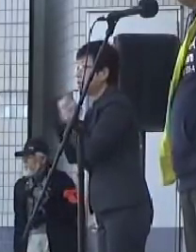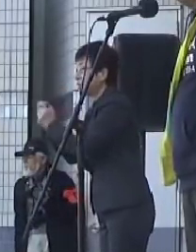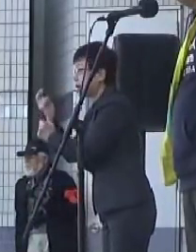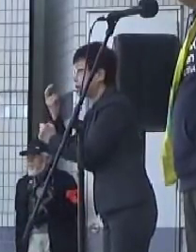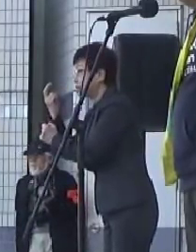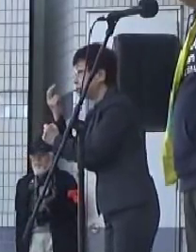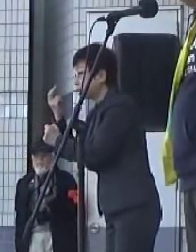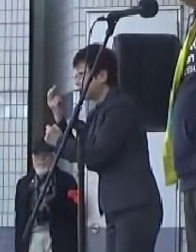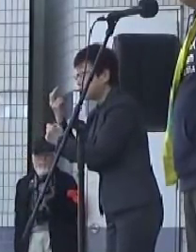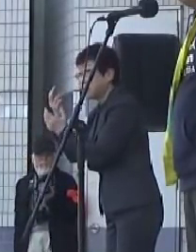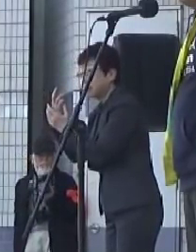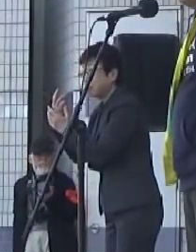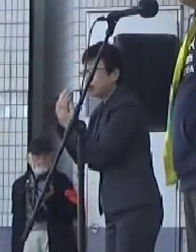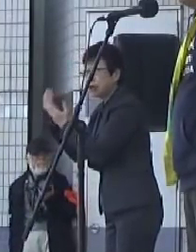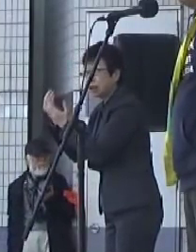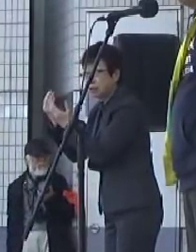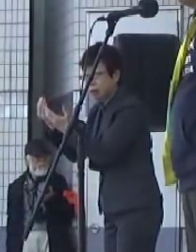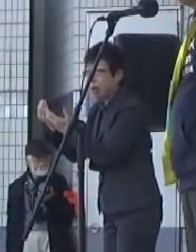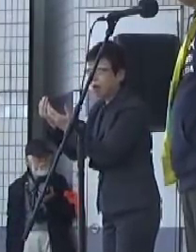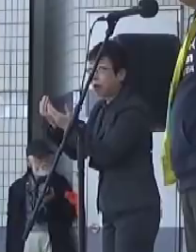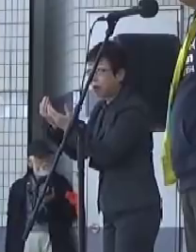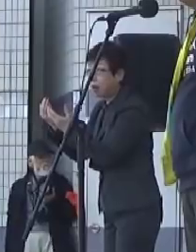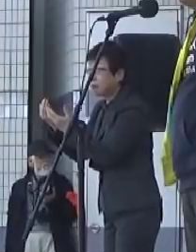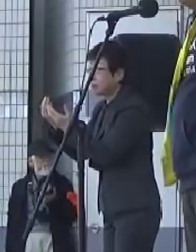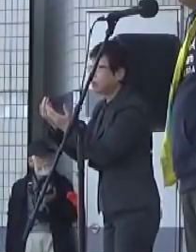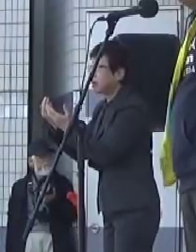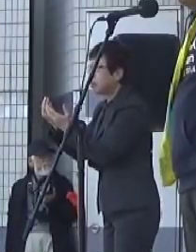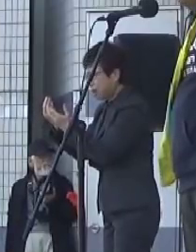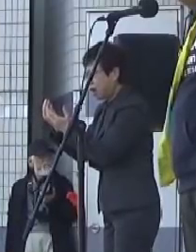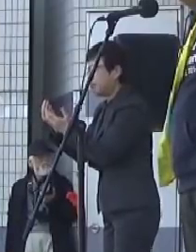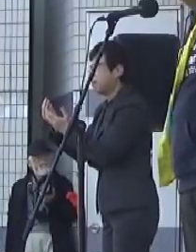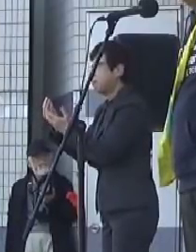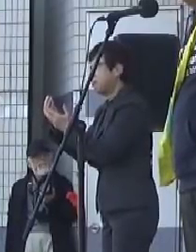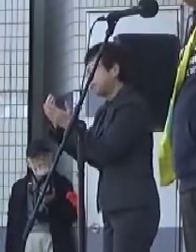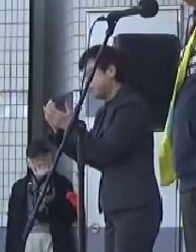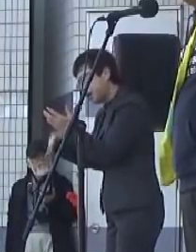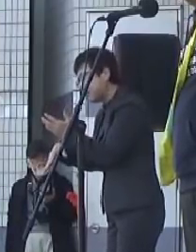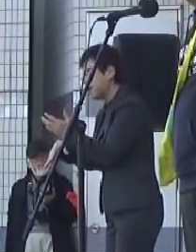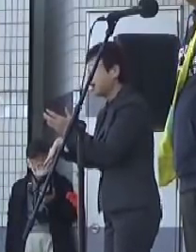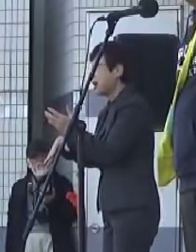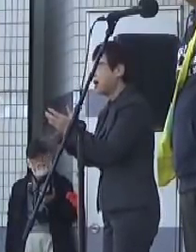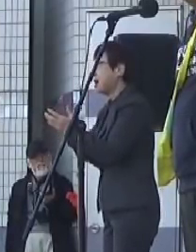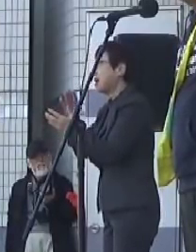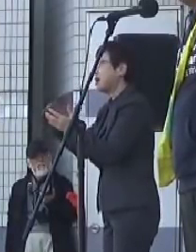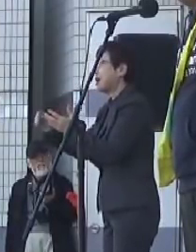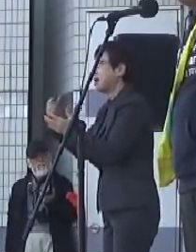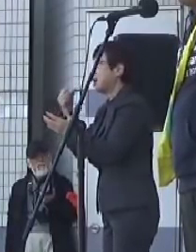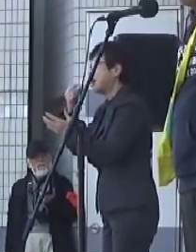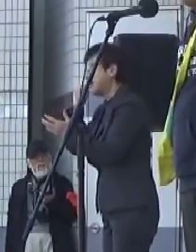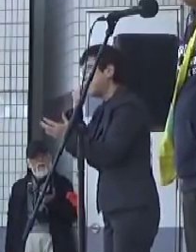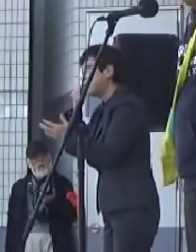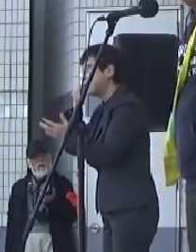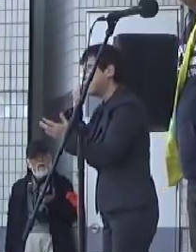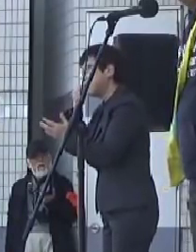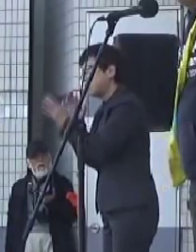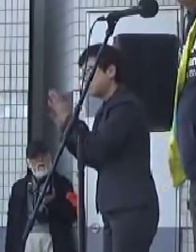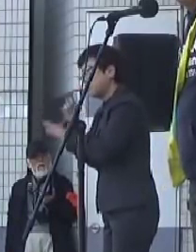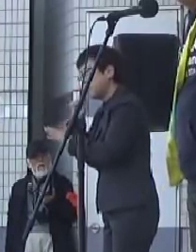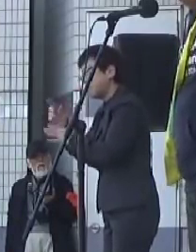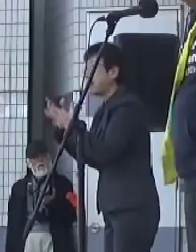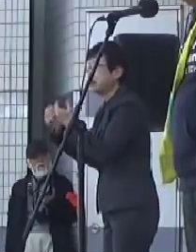帰れない、まだ原発被害で帰れないという、場所を見てきました。